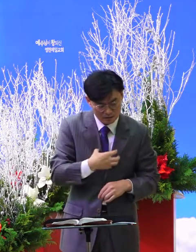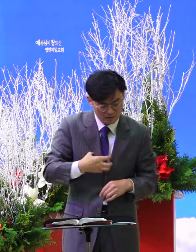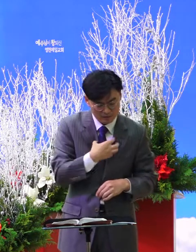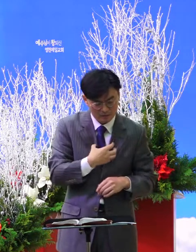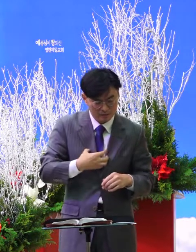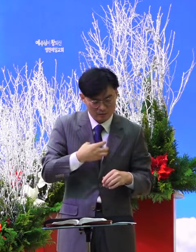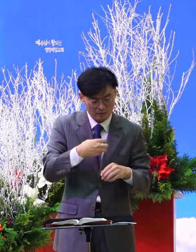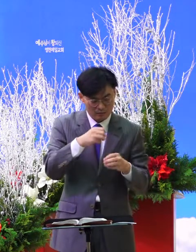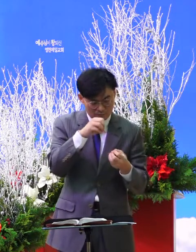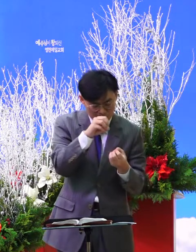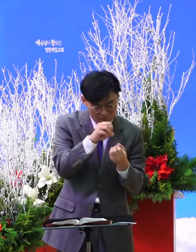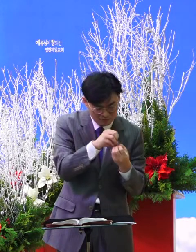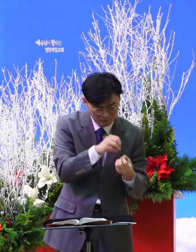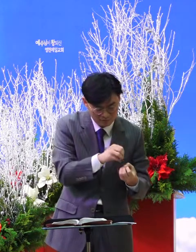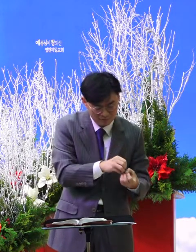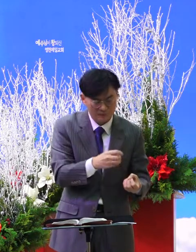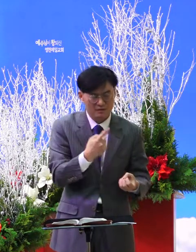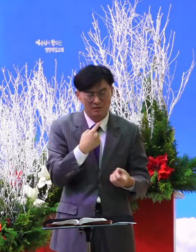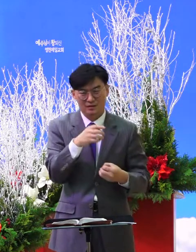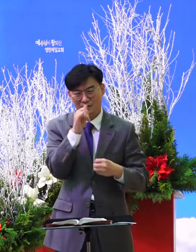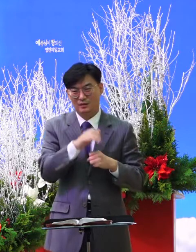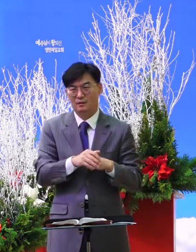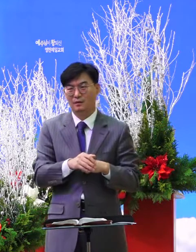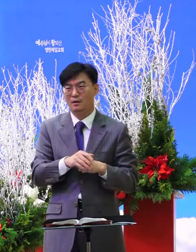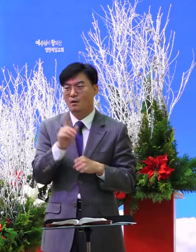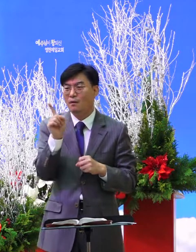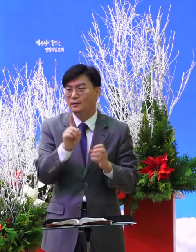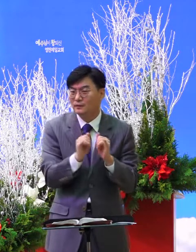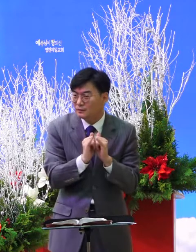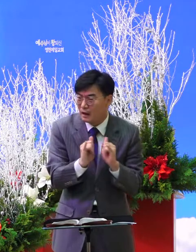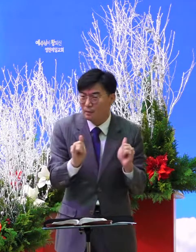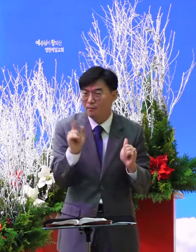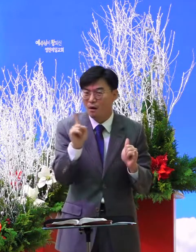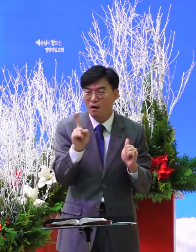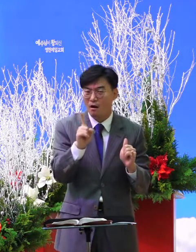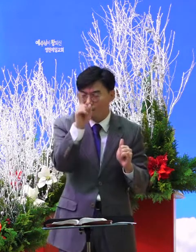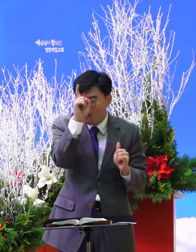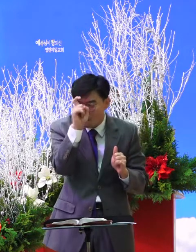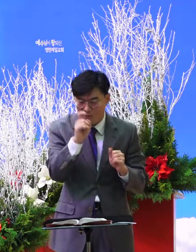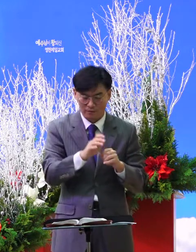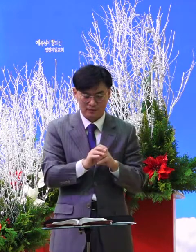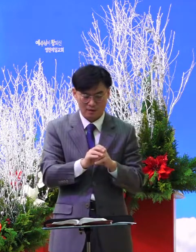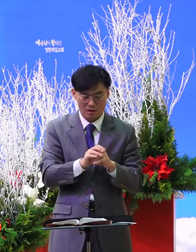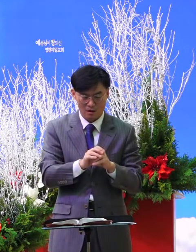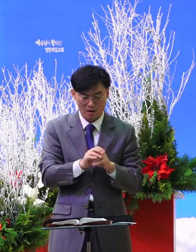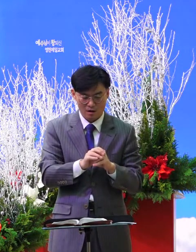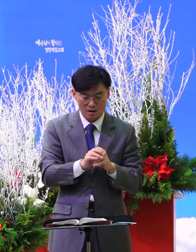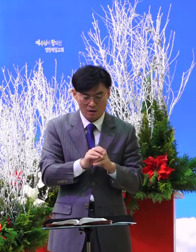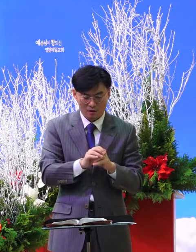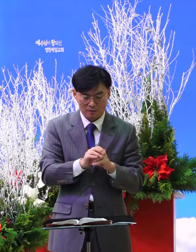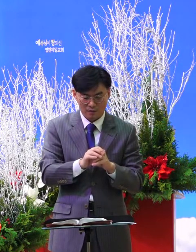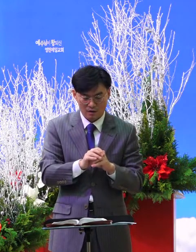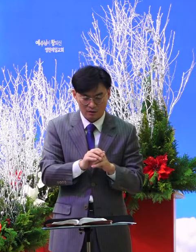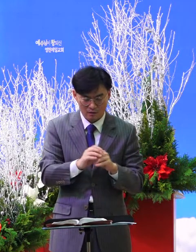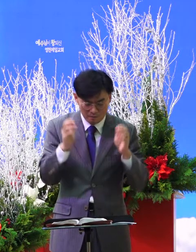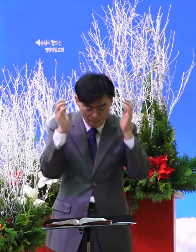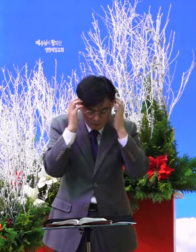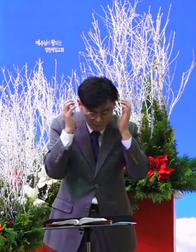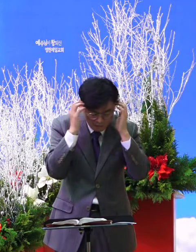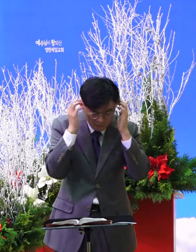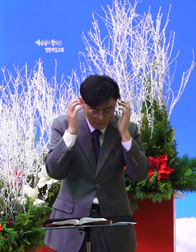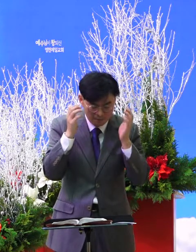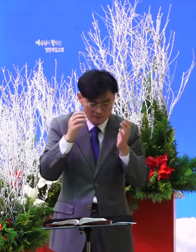좋은 곳으로 가기 위해 어떤 이는 선행으로 또 다른 사람들은 인간이지만 고뇌와 번민